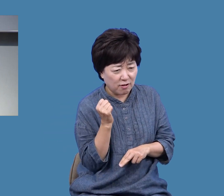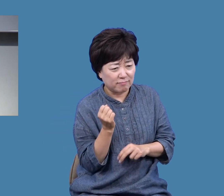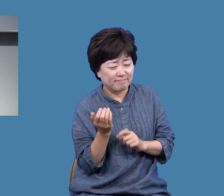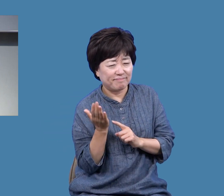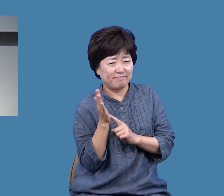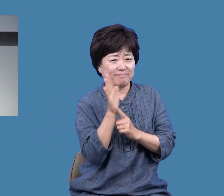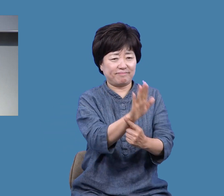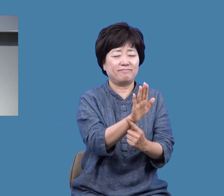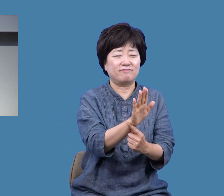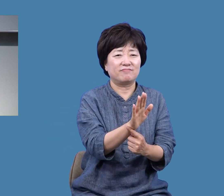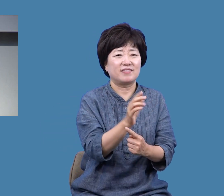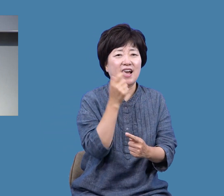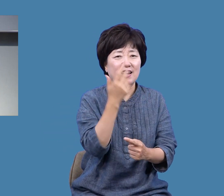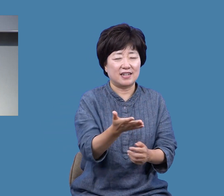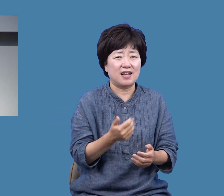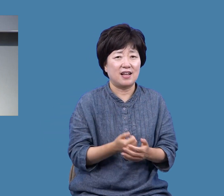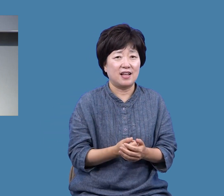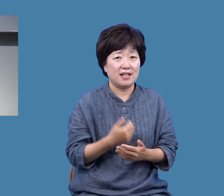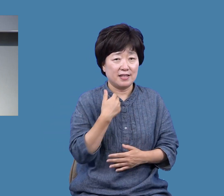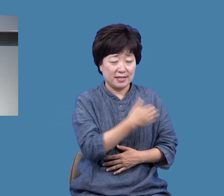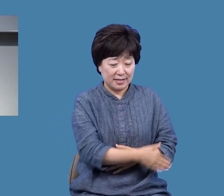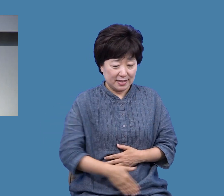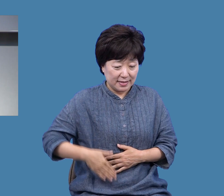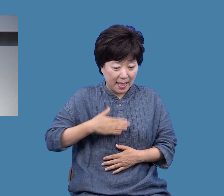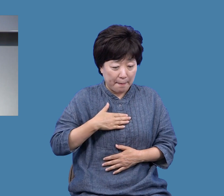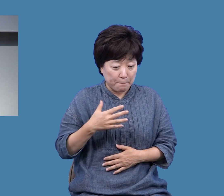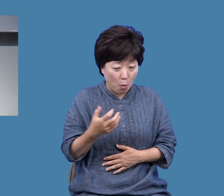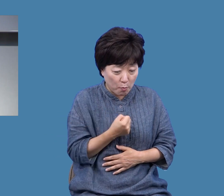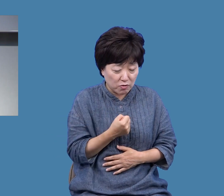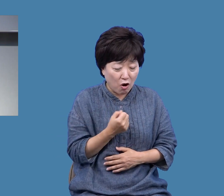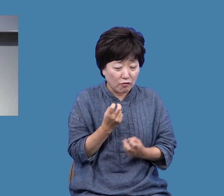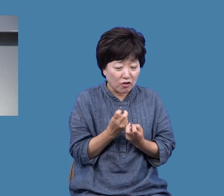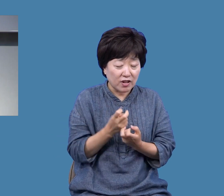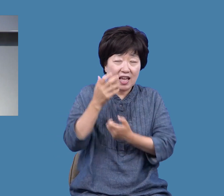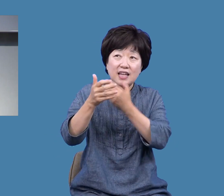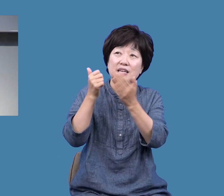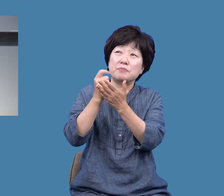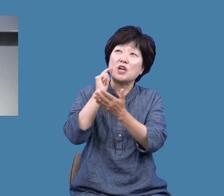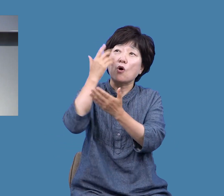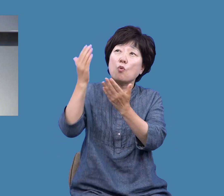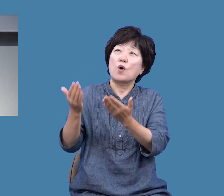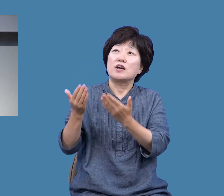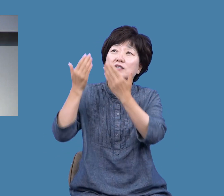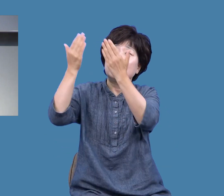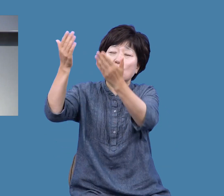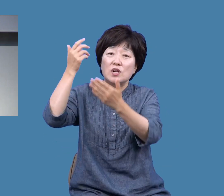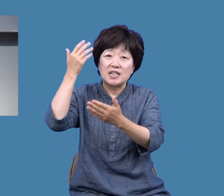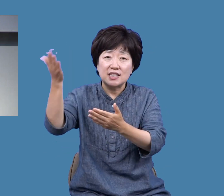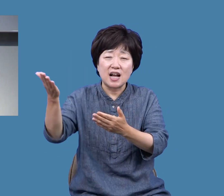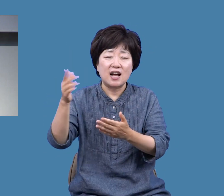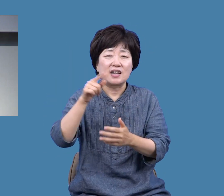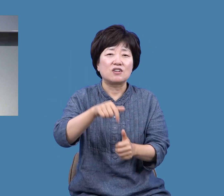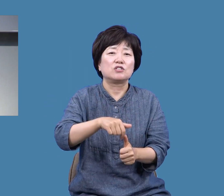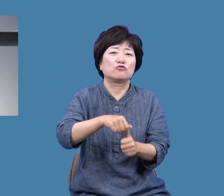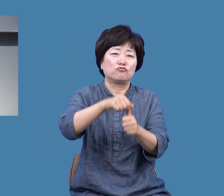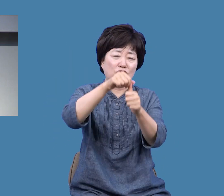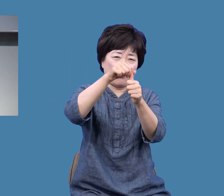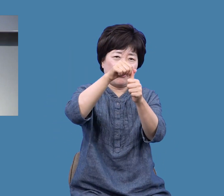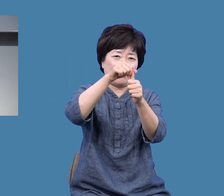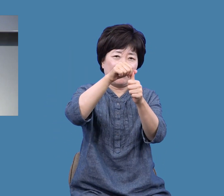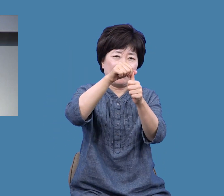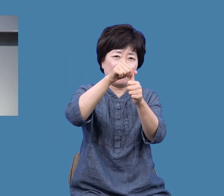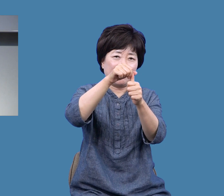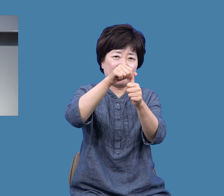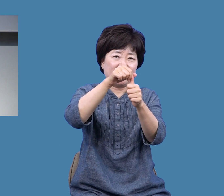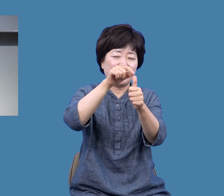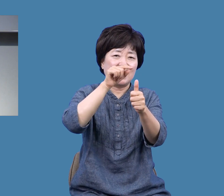건가? 우리의 몸으로 어떻게 하나님께 영광을 돌릴 건가? 이게 여러분 구원이고, 이것이